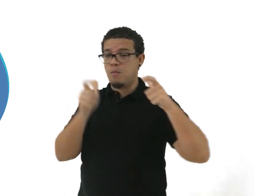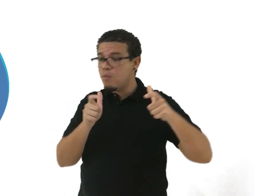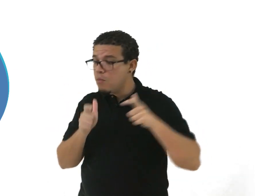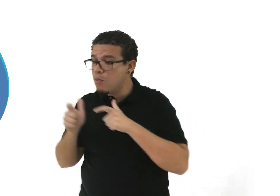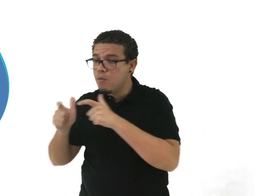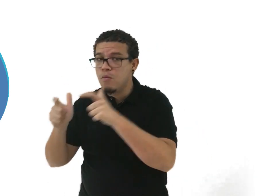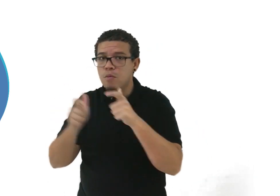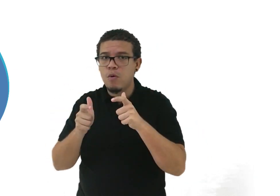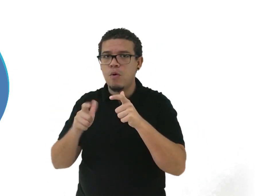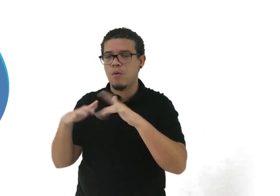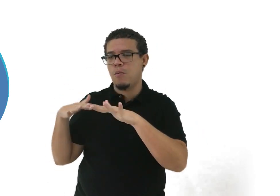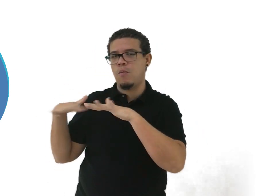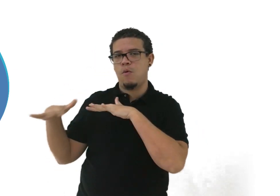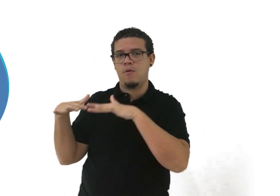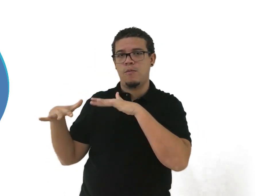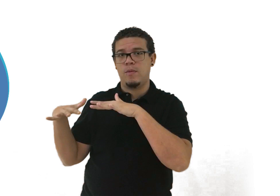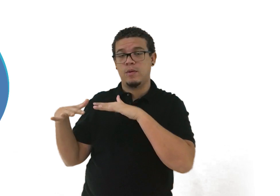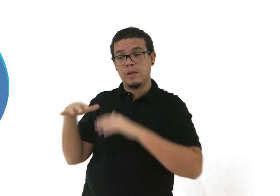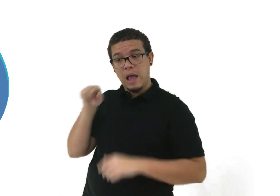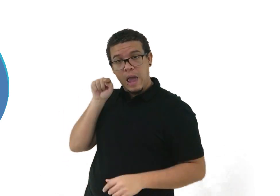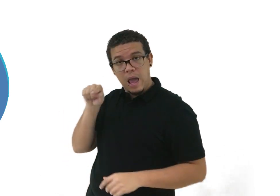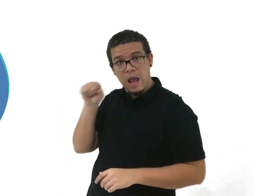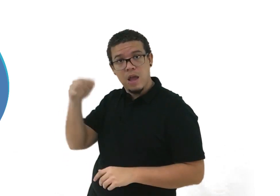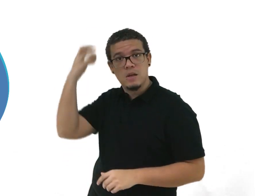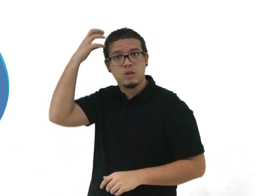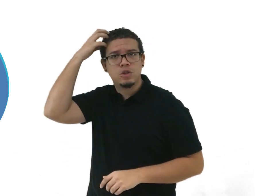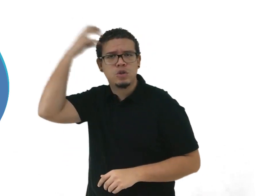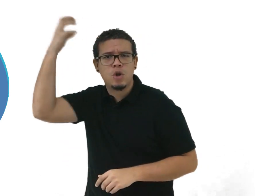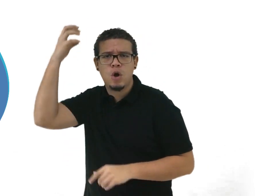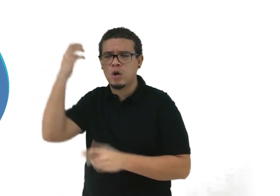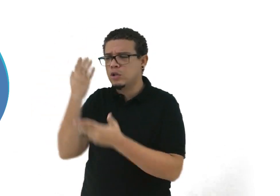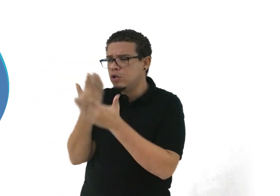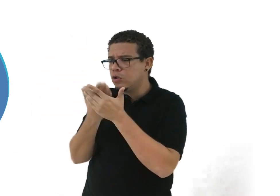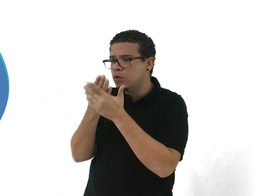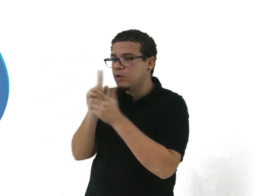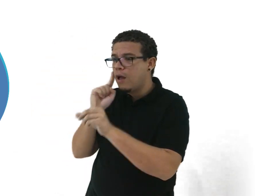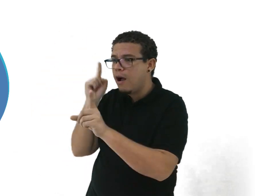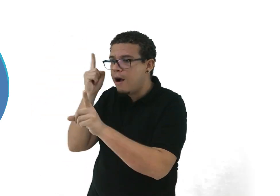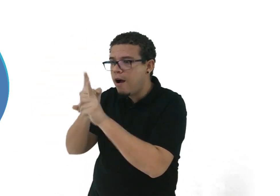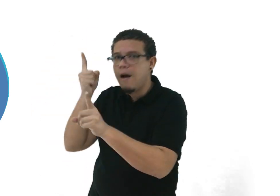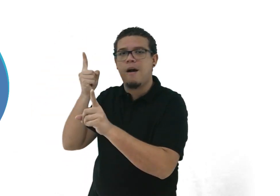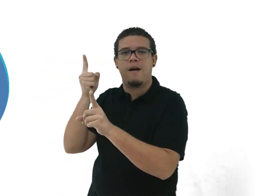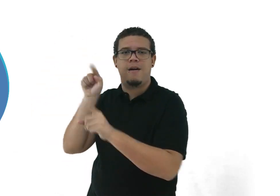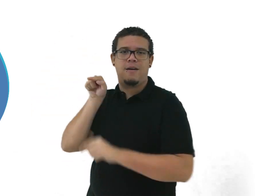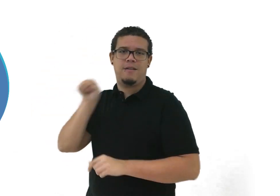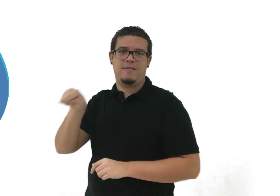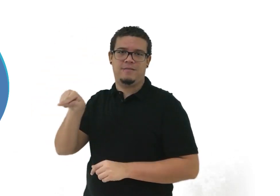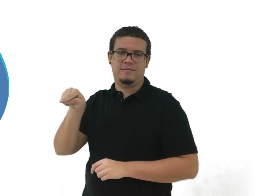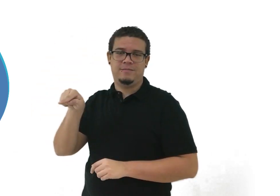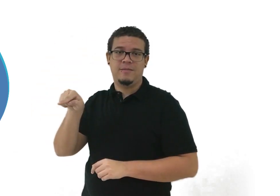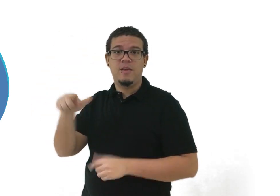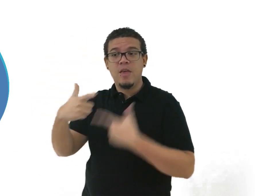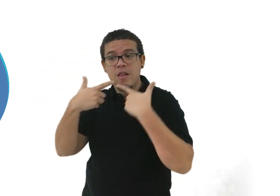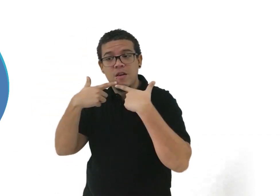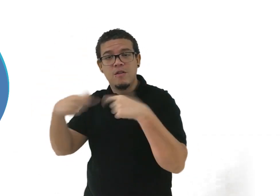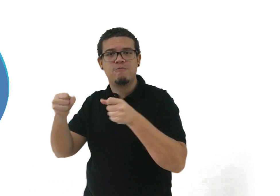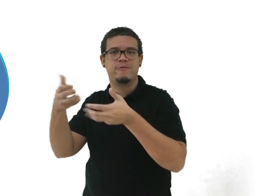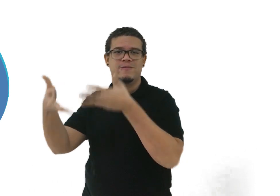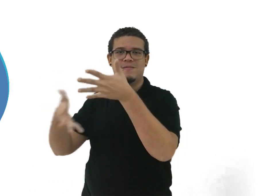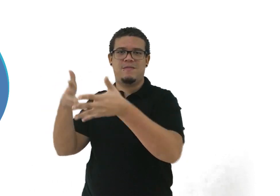meio da configuração de mão, da localização e do movimento. Então foi isso, que William